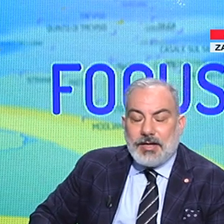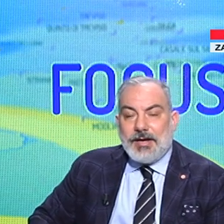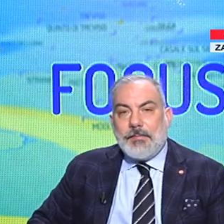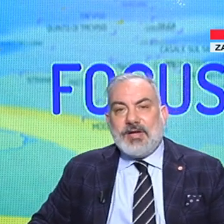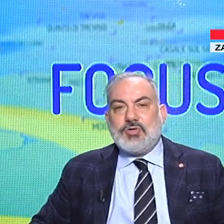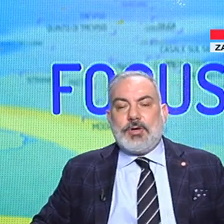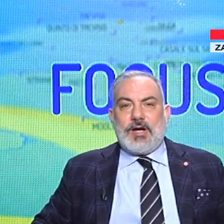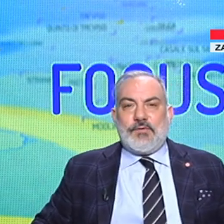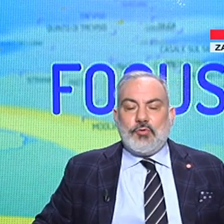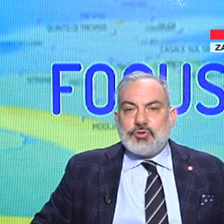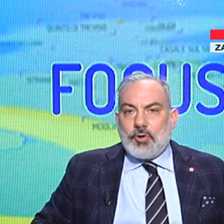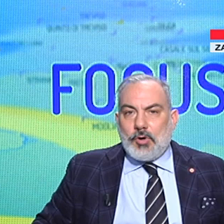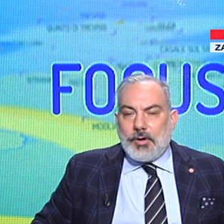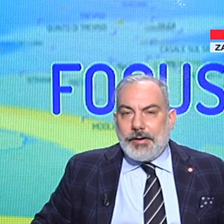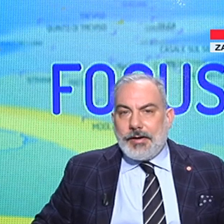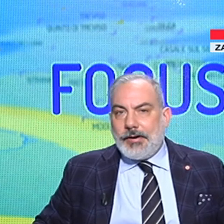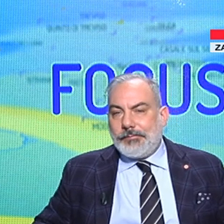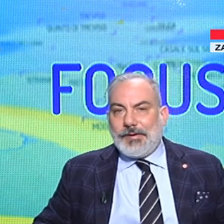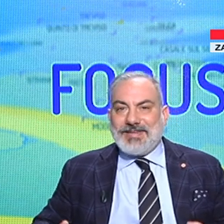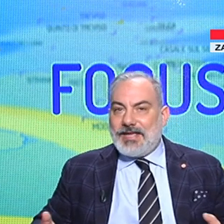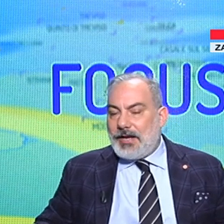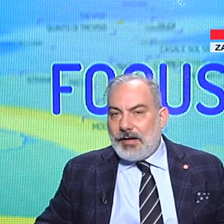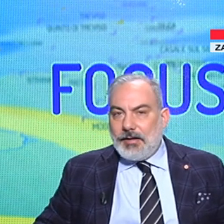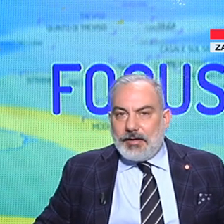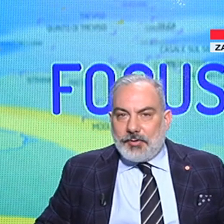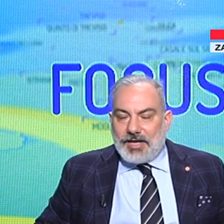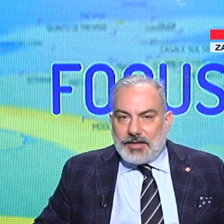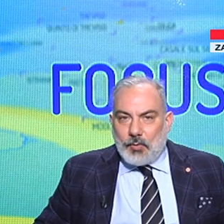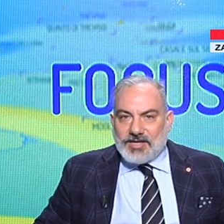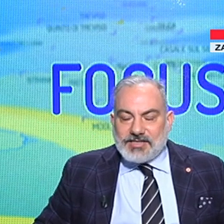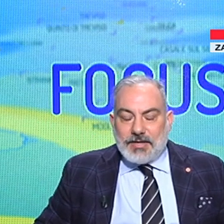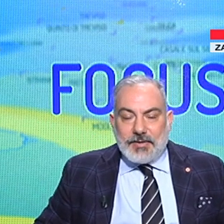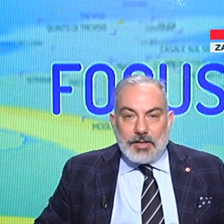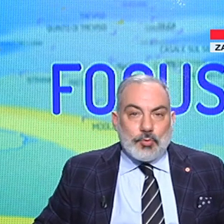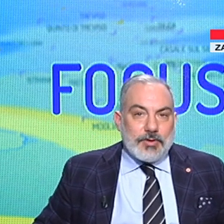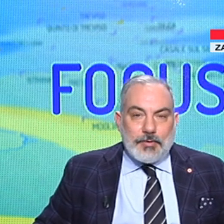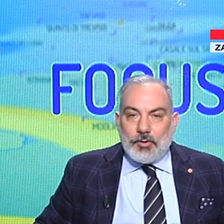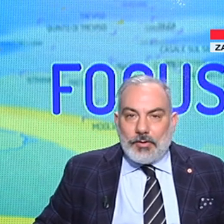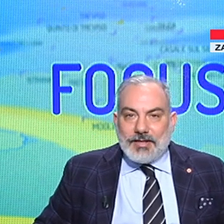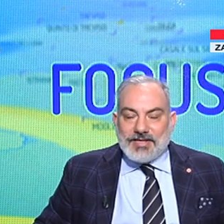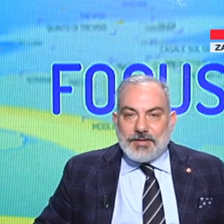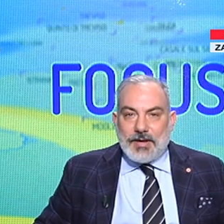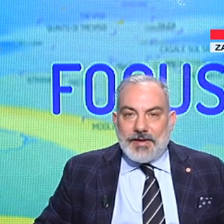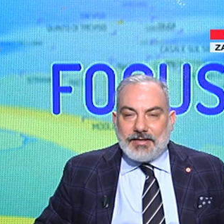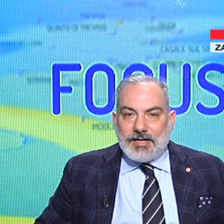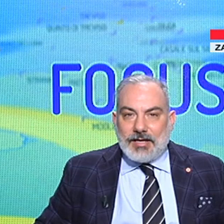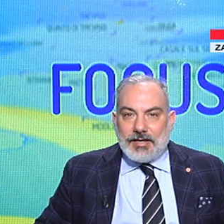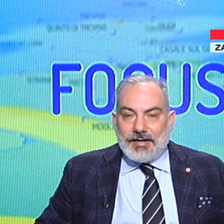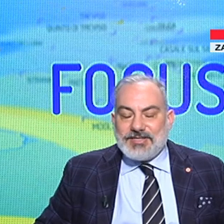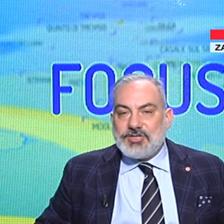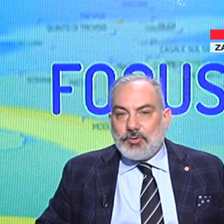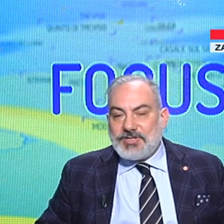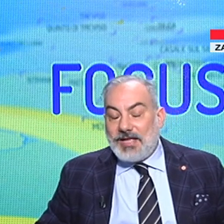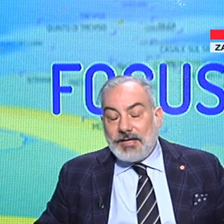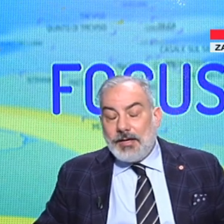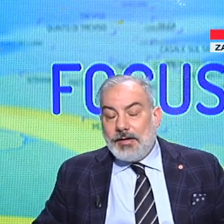di maggior afflusso, la mascherina portata quasi sempre da tutti, però gli assembramenti